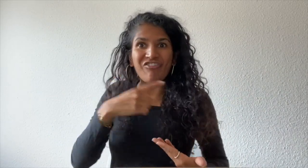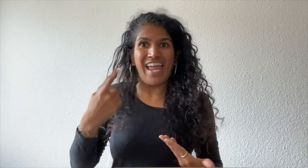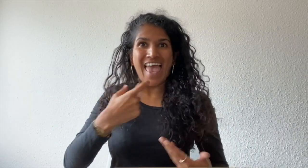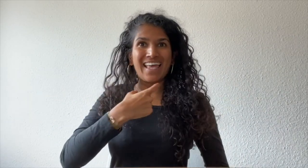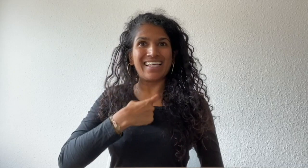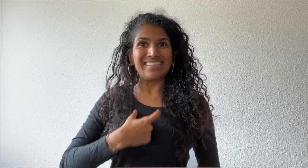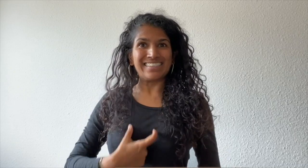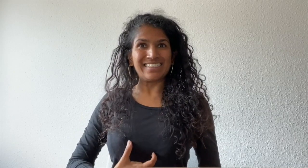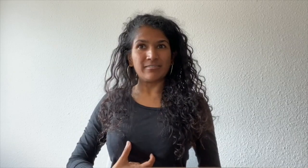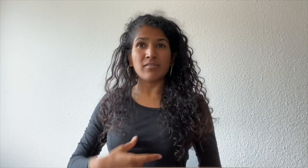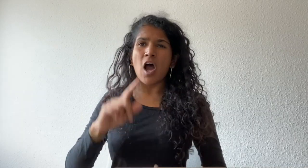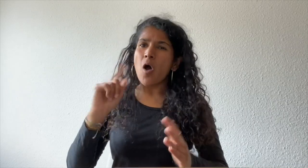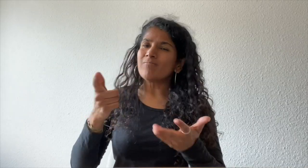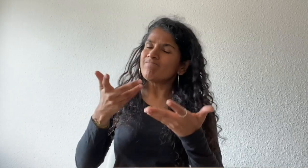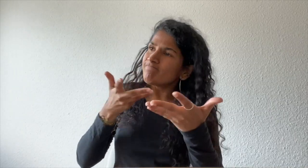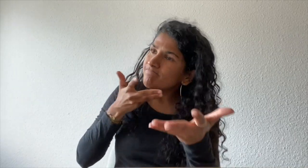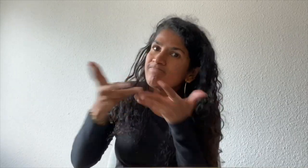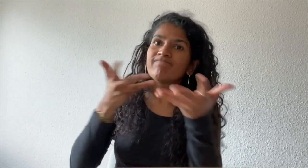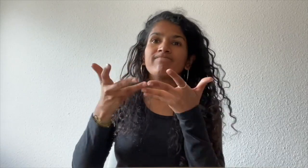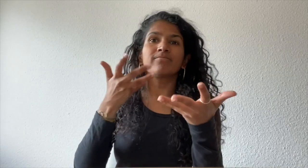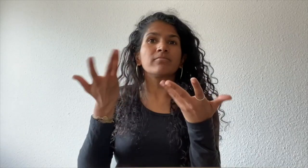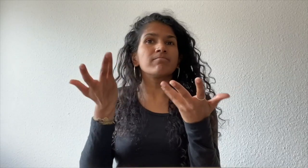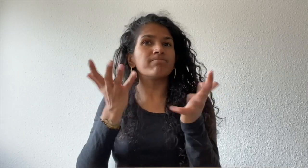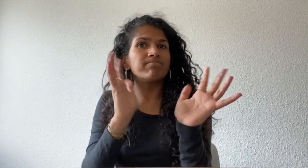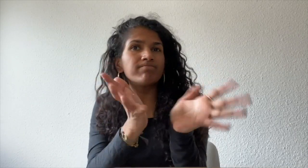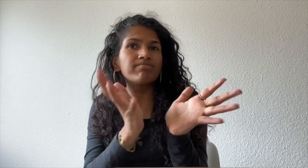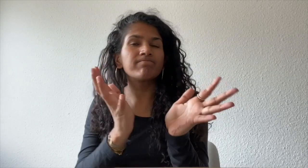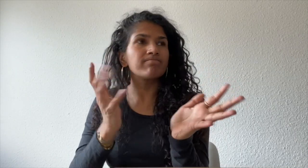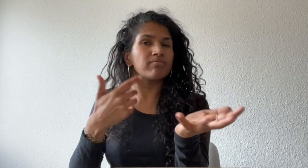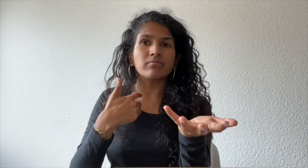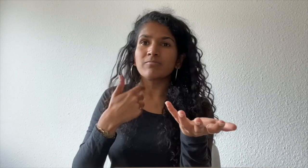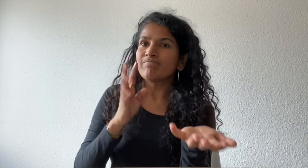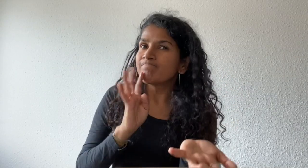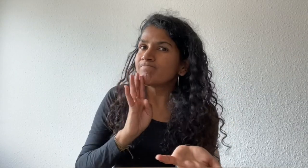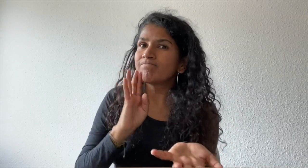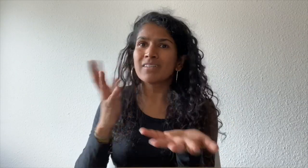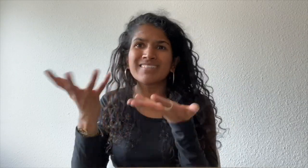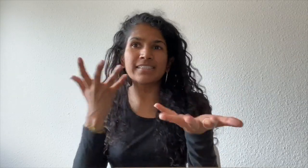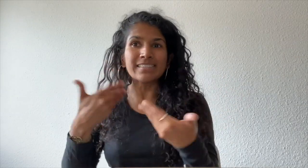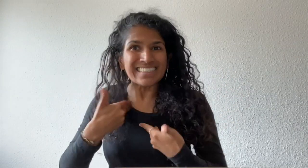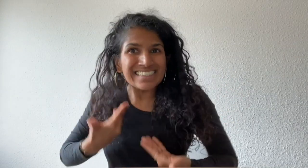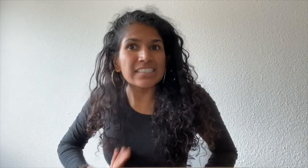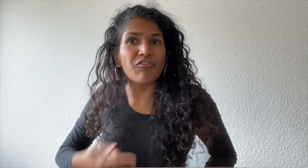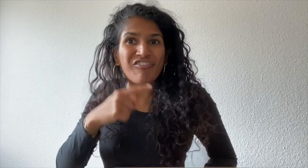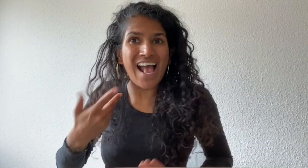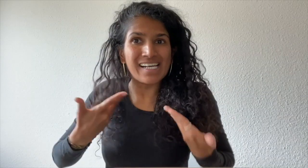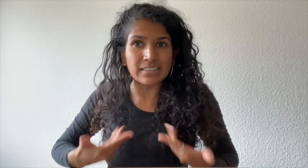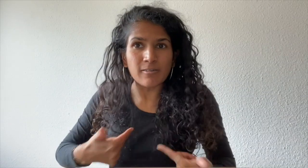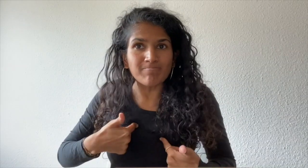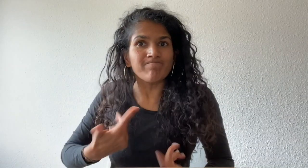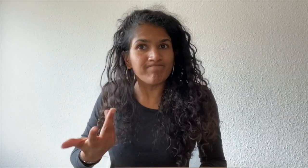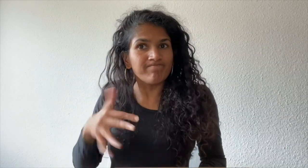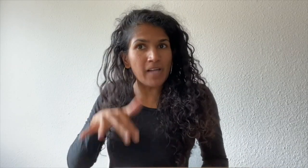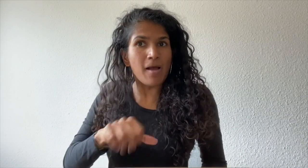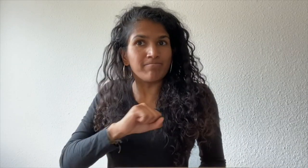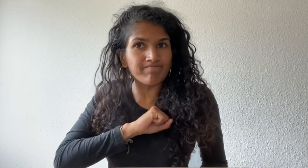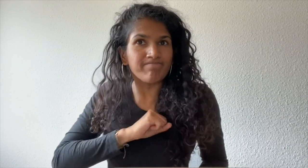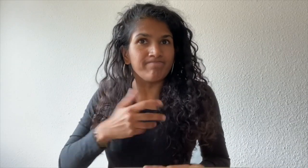lassen. Das heißt also, diese Unsichtbarkeit der Privilegien, von der vorhin die Sprache